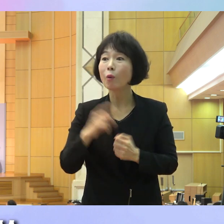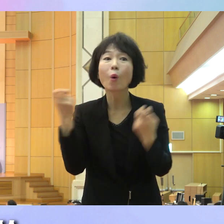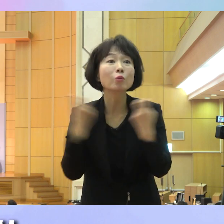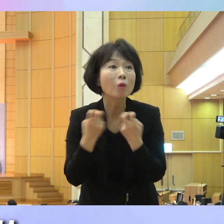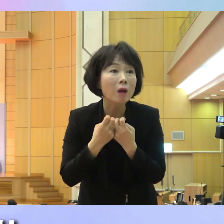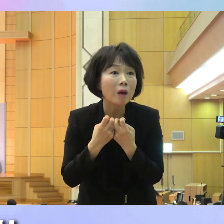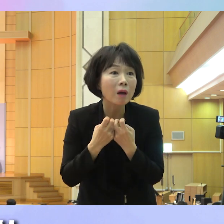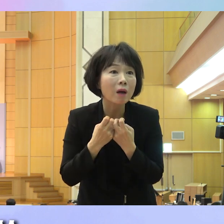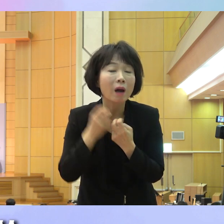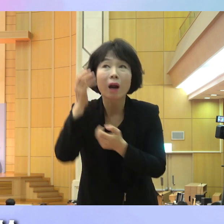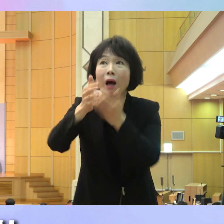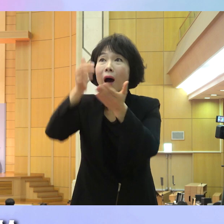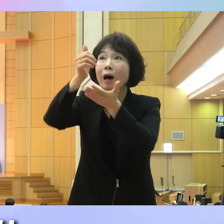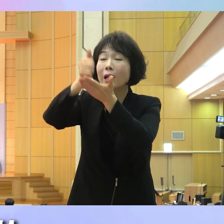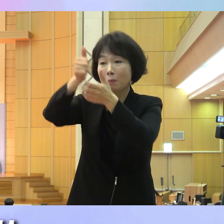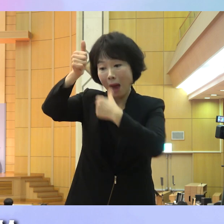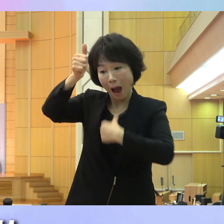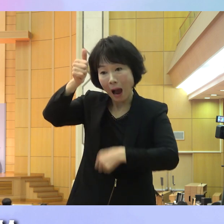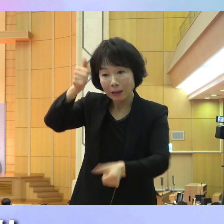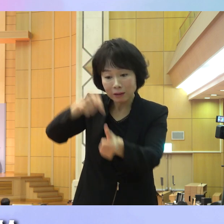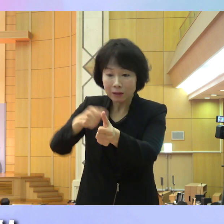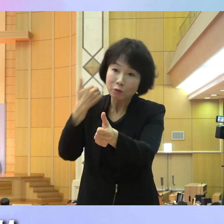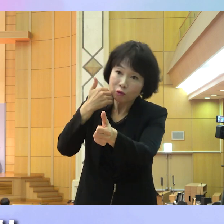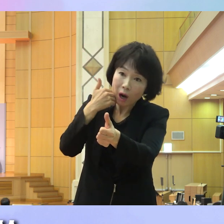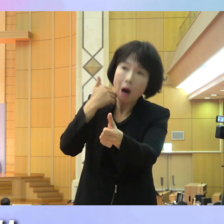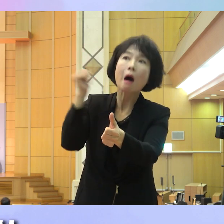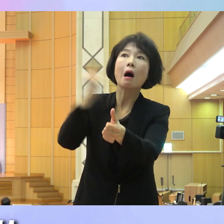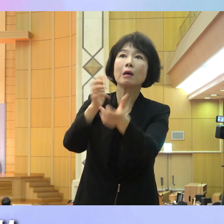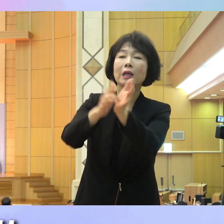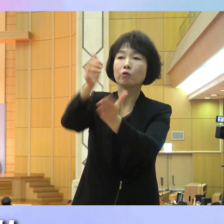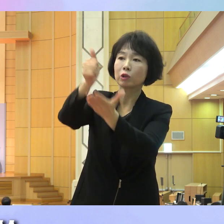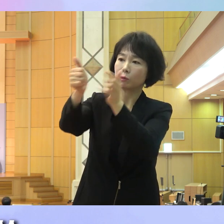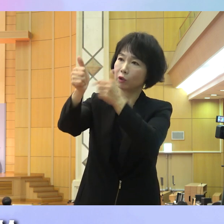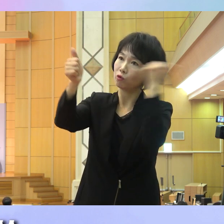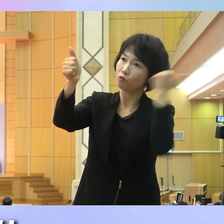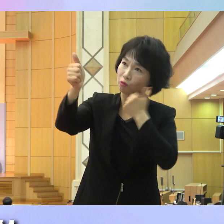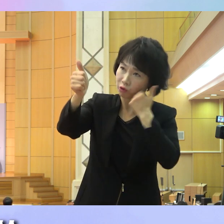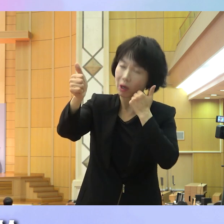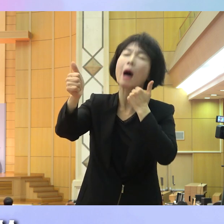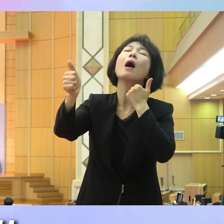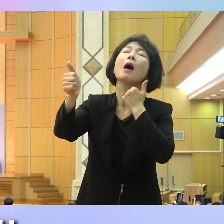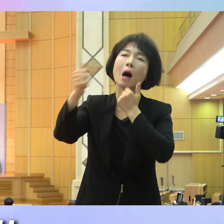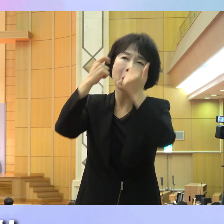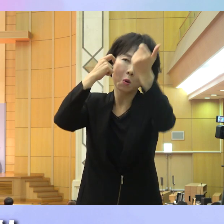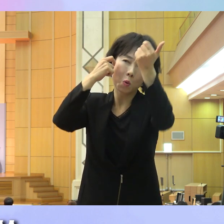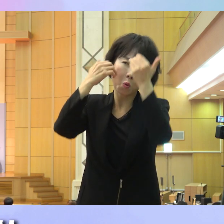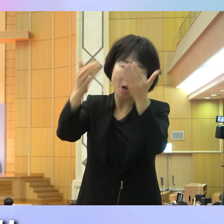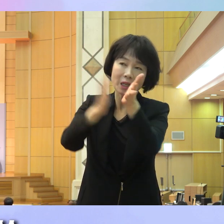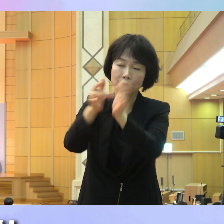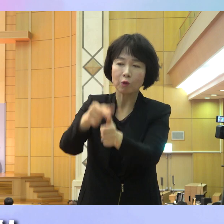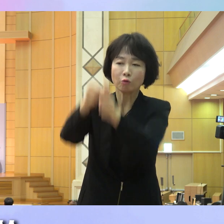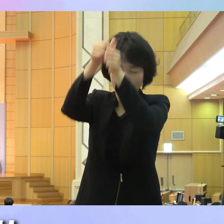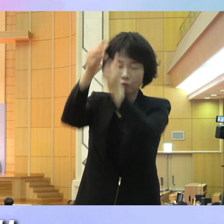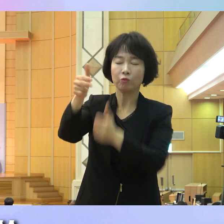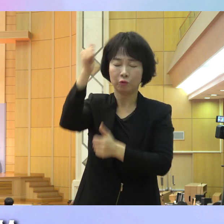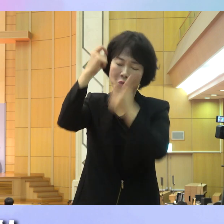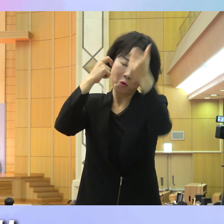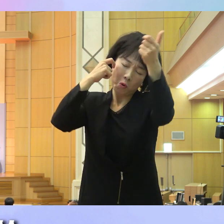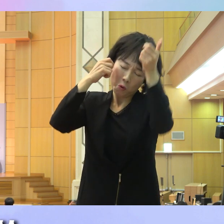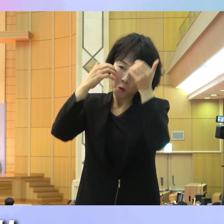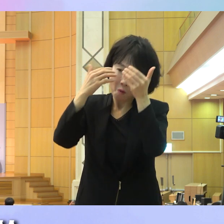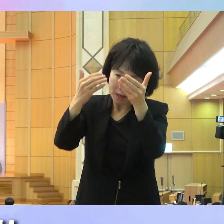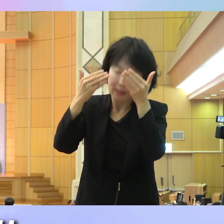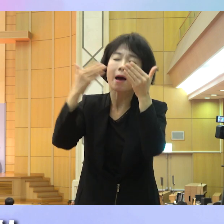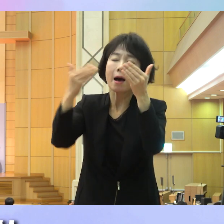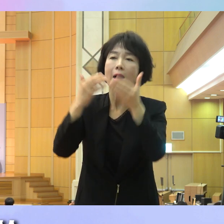알아보고 진짜 예수가 누군지, 예수님이 십자가 왜 지셨는지, 예수님이 왜 구세주인지 확실히